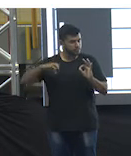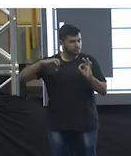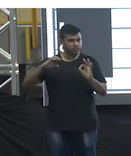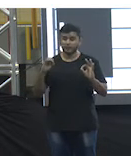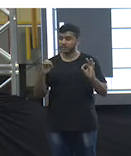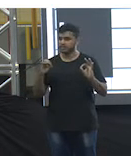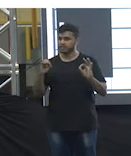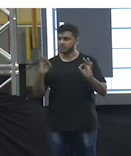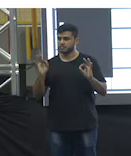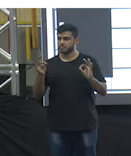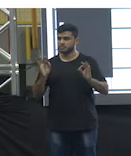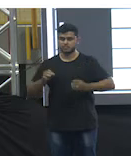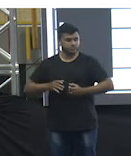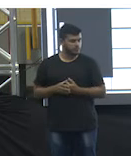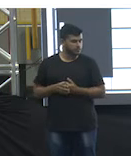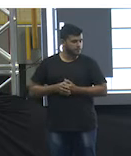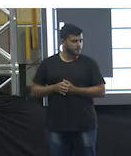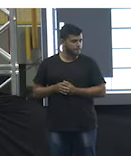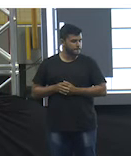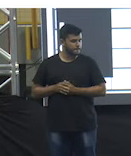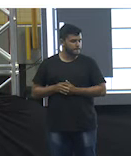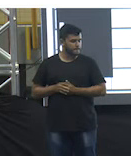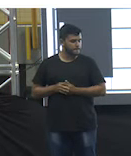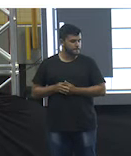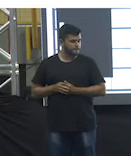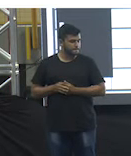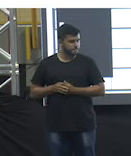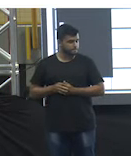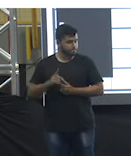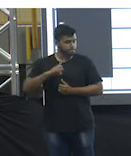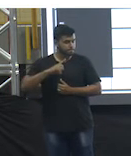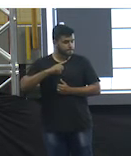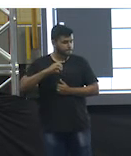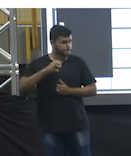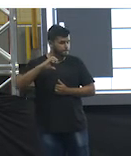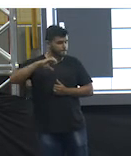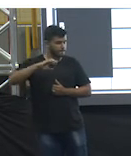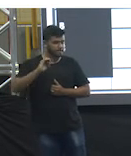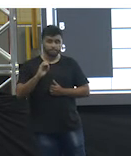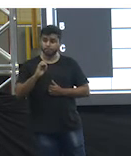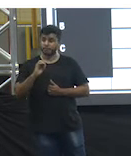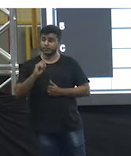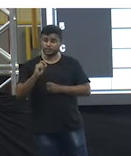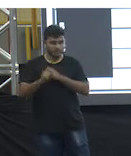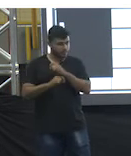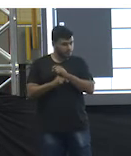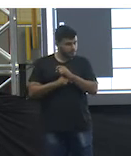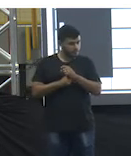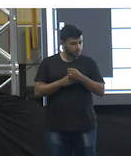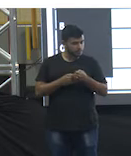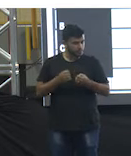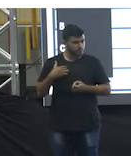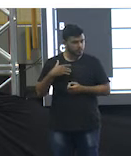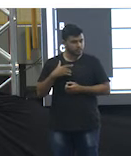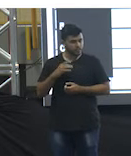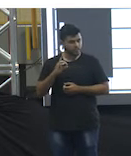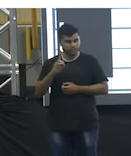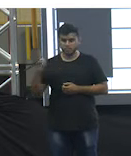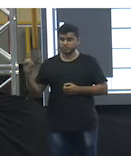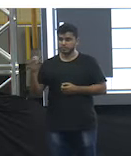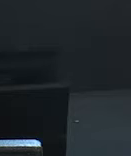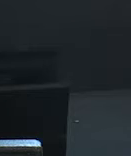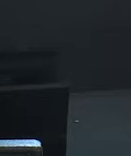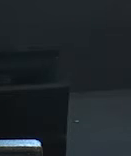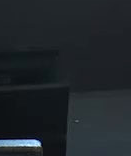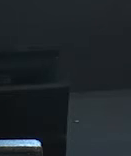90 graus, 90 graus. A latitude sempre em relação ao Equador, do teu lado direito, para